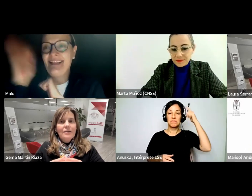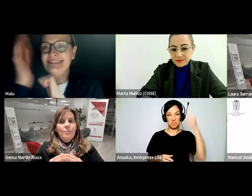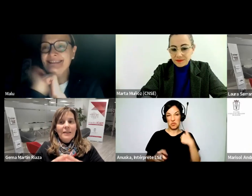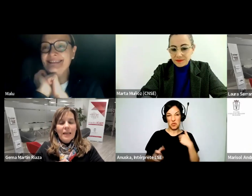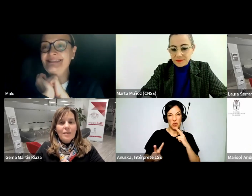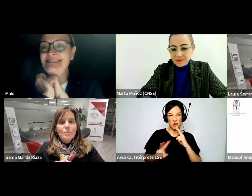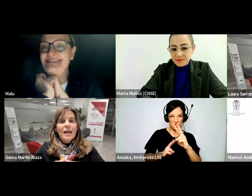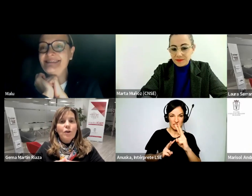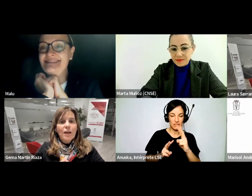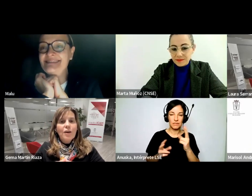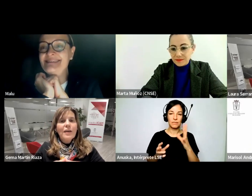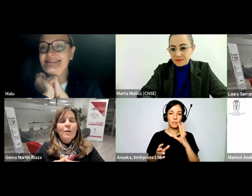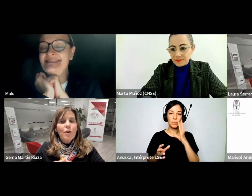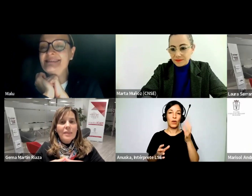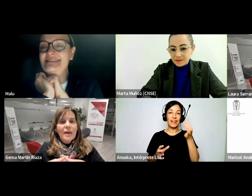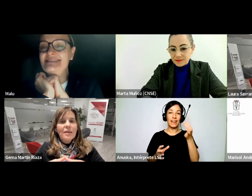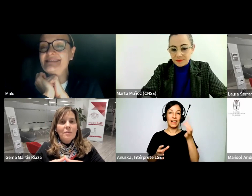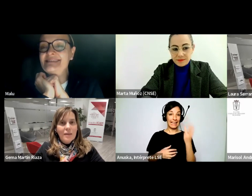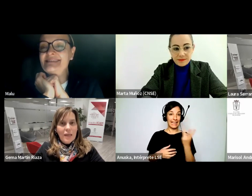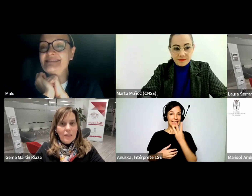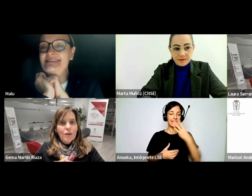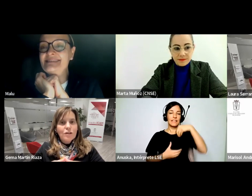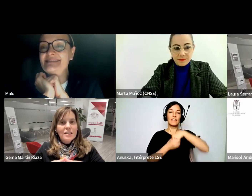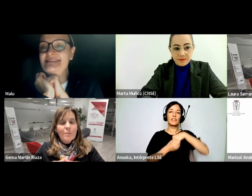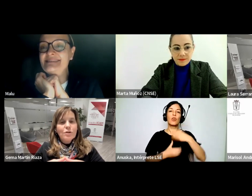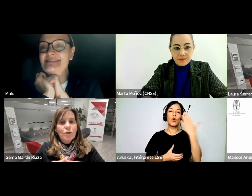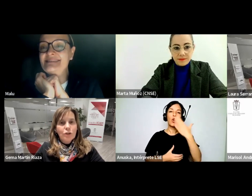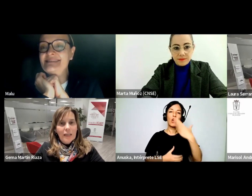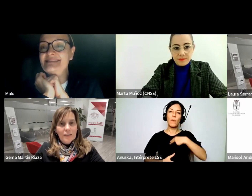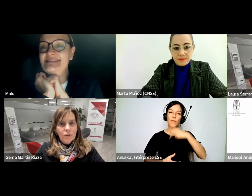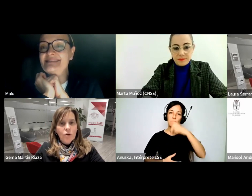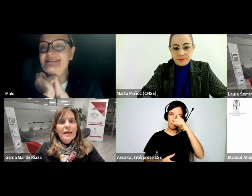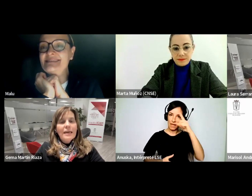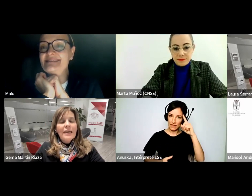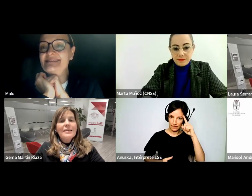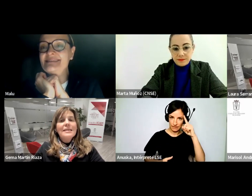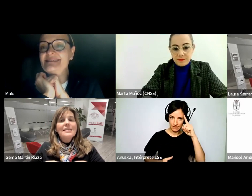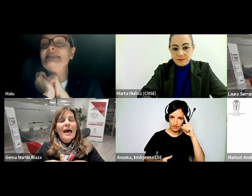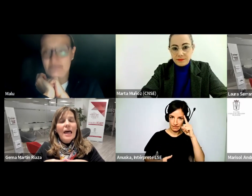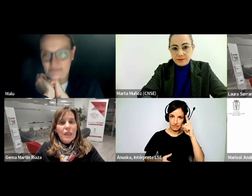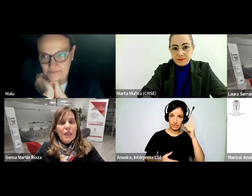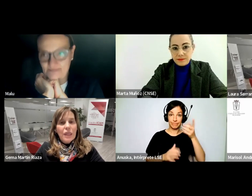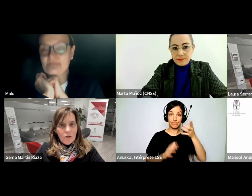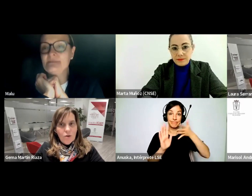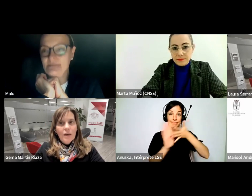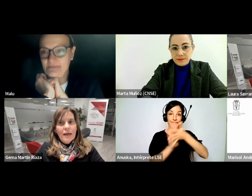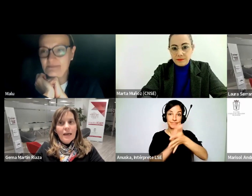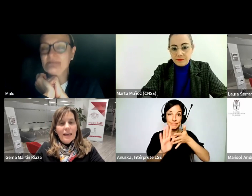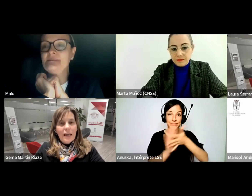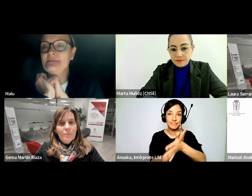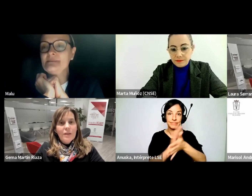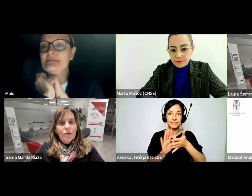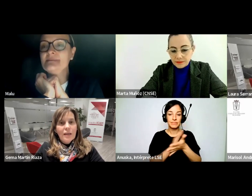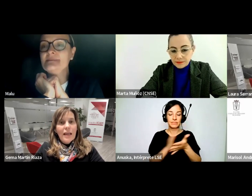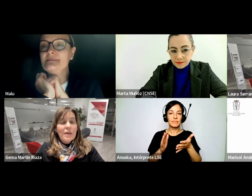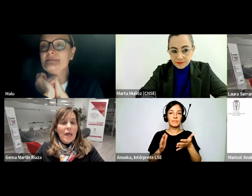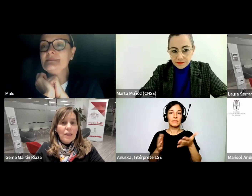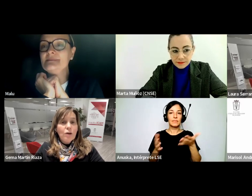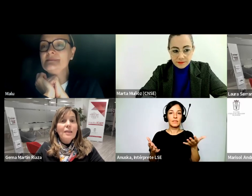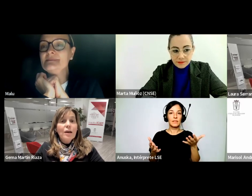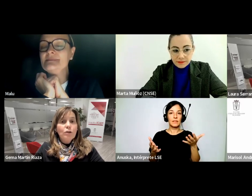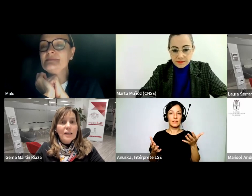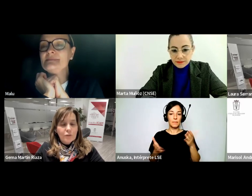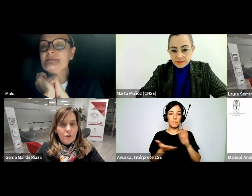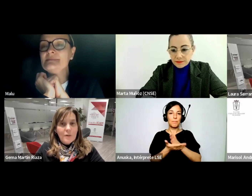nosotras pertenecemos al Colegio de la Abogacía de Madrid y os estamos contando qué se está haciendo en el ámbito de